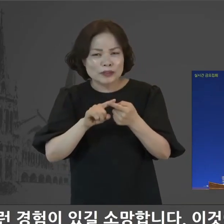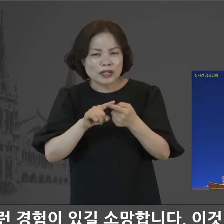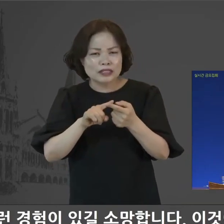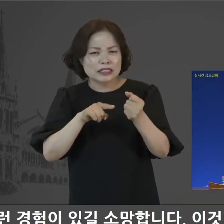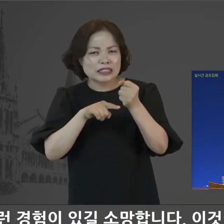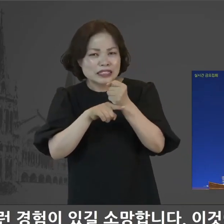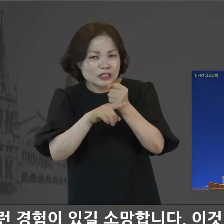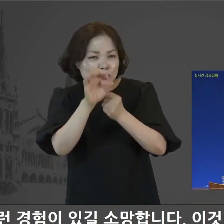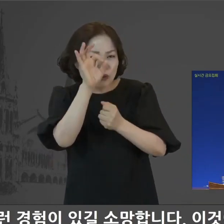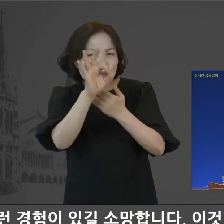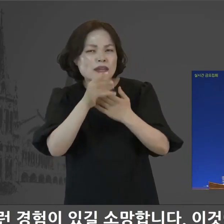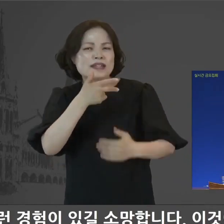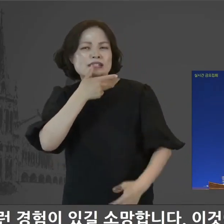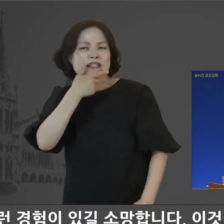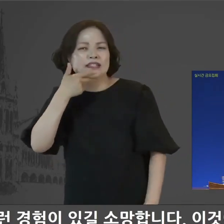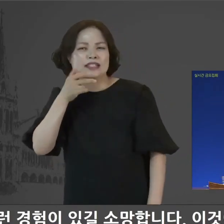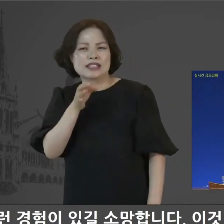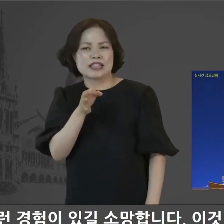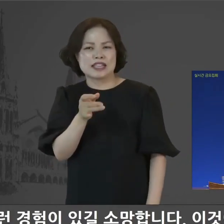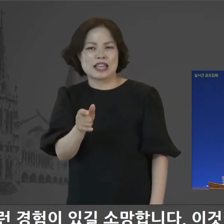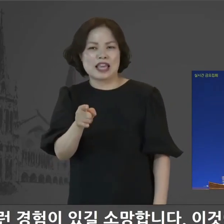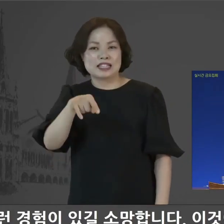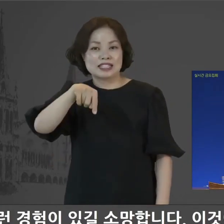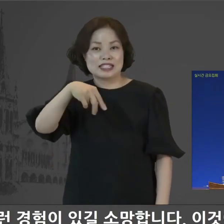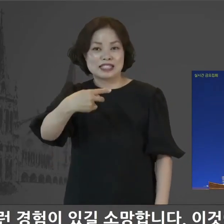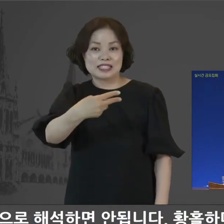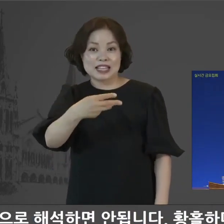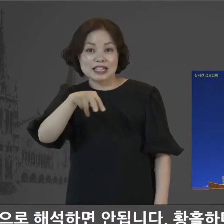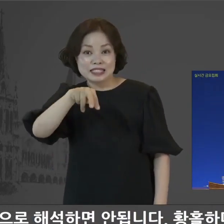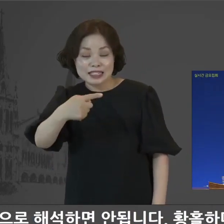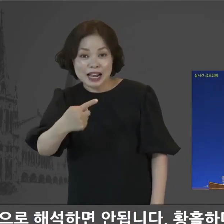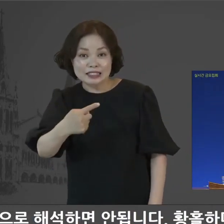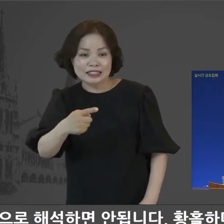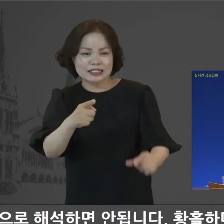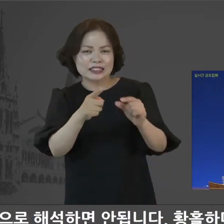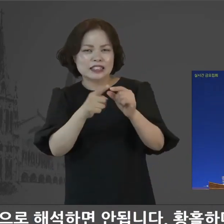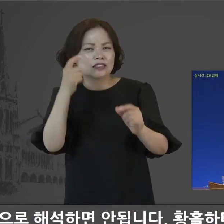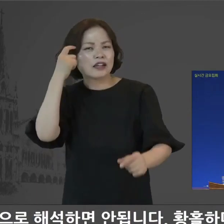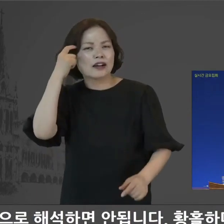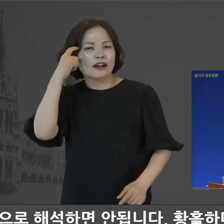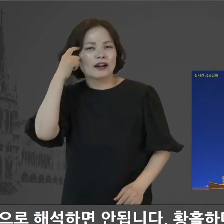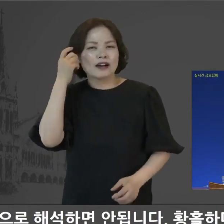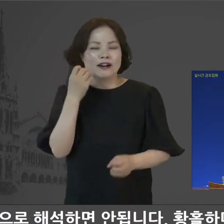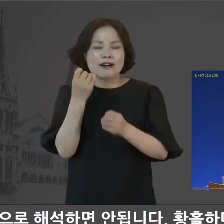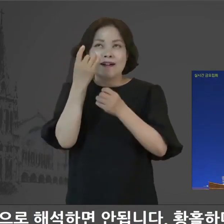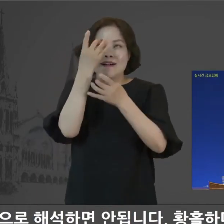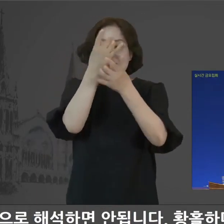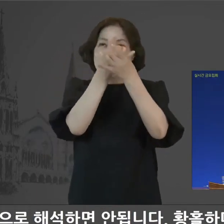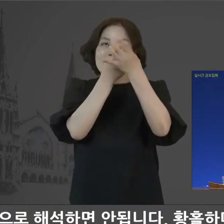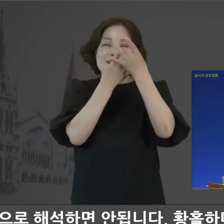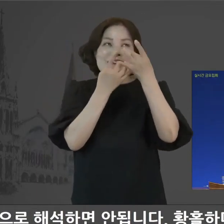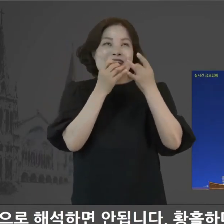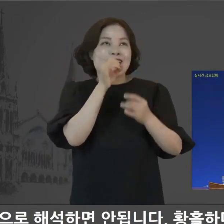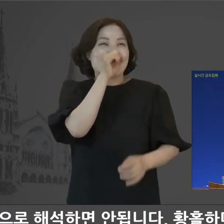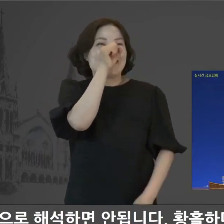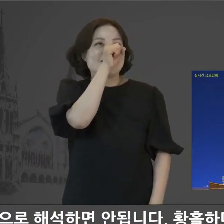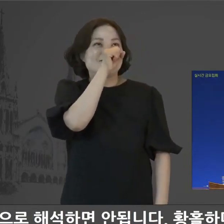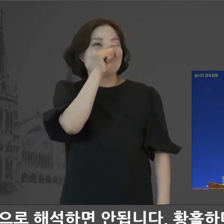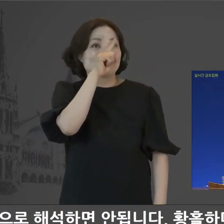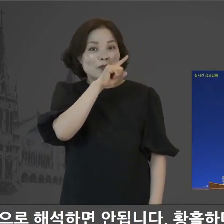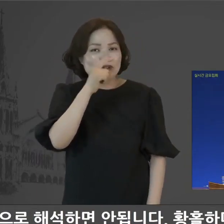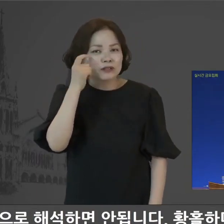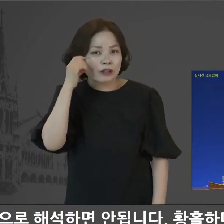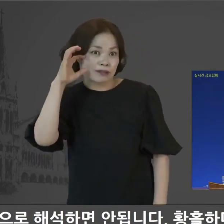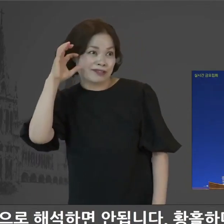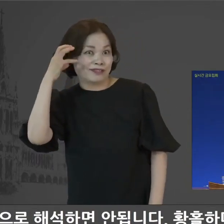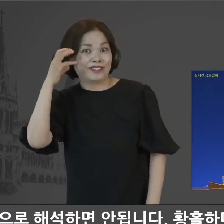따져보면 이게 영어로 엑스타시라는 게 있죠. 이게 조금 이렇게 정신이 아주 이제 특별하게 뭐 좋은 쪽 나쁜 쪽 뭐 이렇게